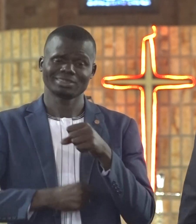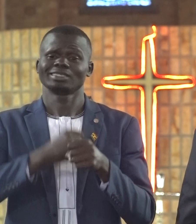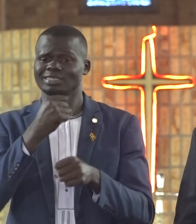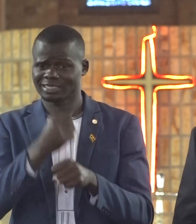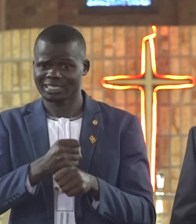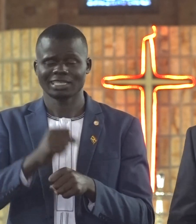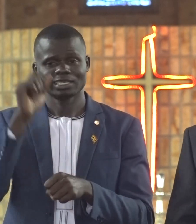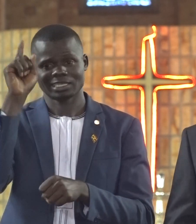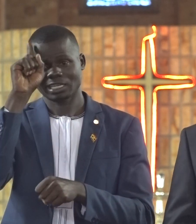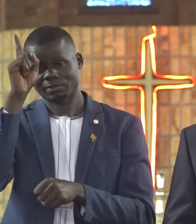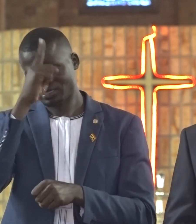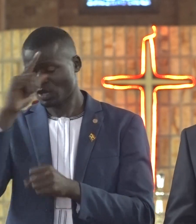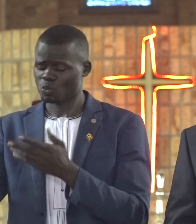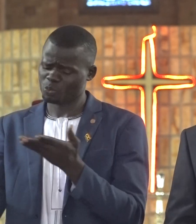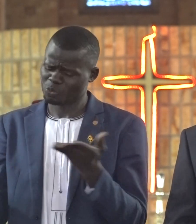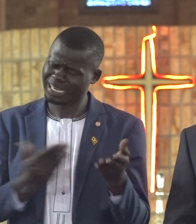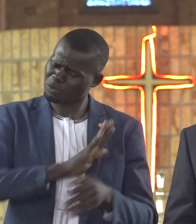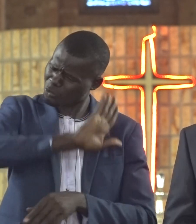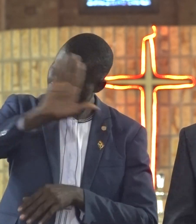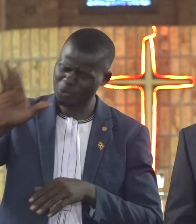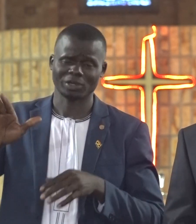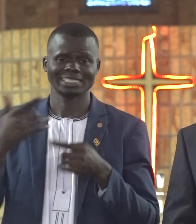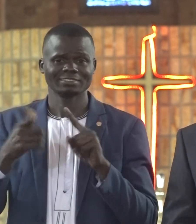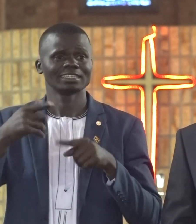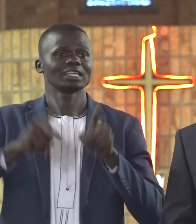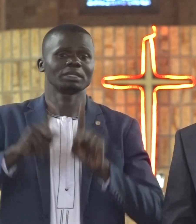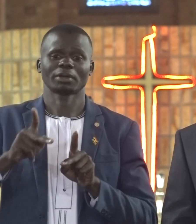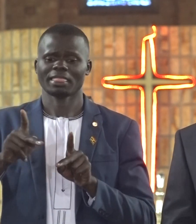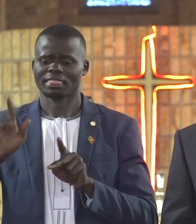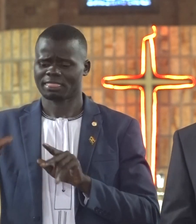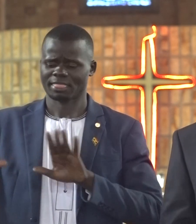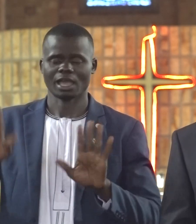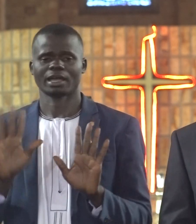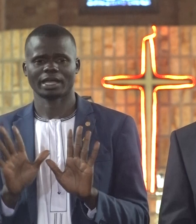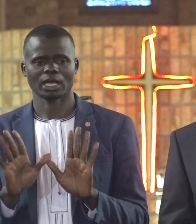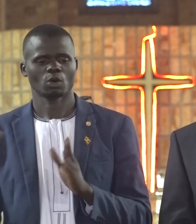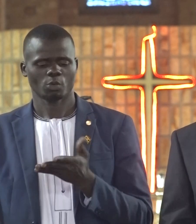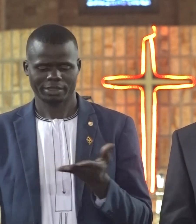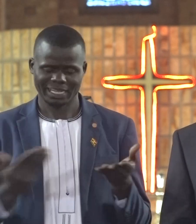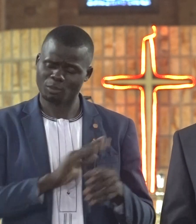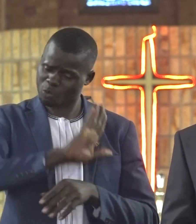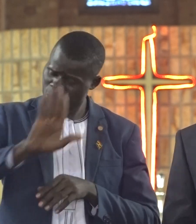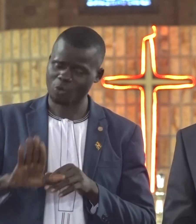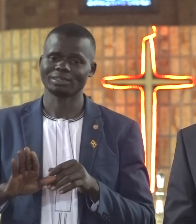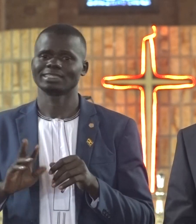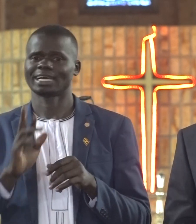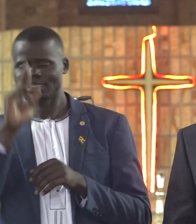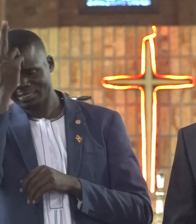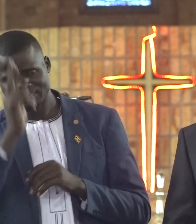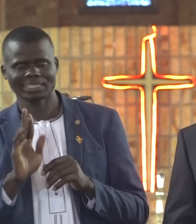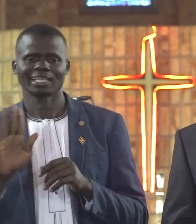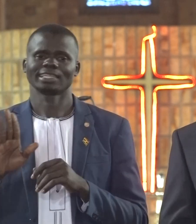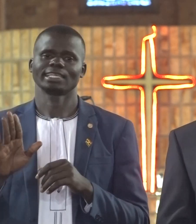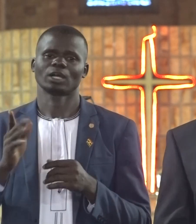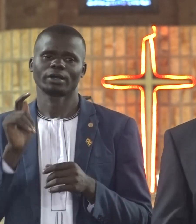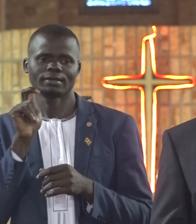nnyinimu ayaniriza abantu be bonna awatali kubasosola mu mawanga, mu ddiini